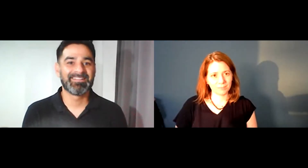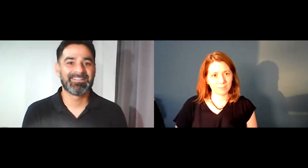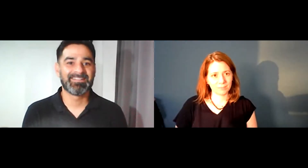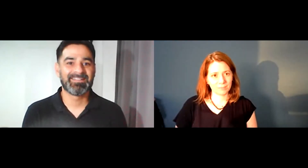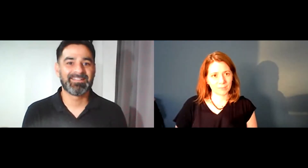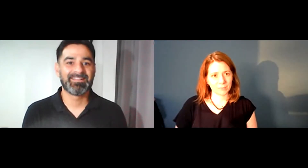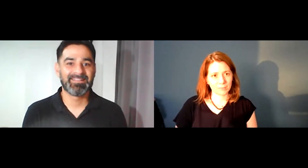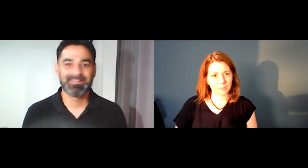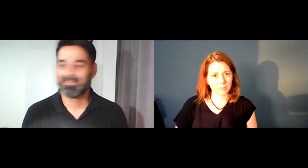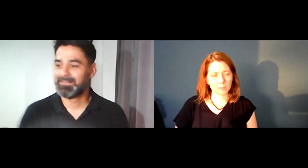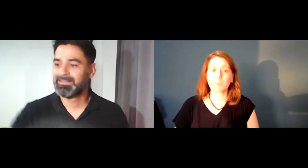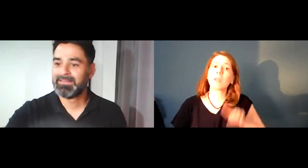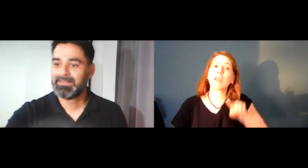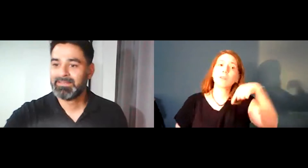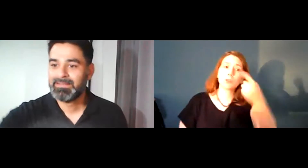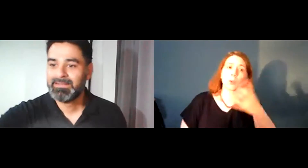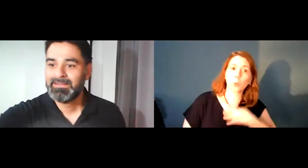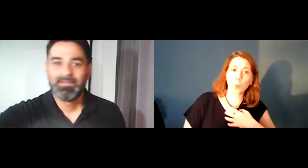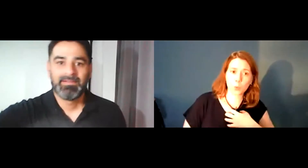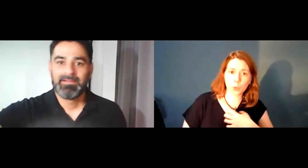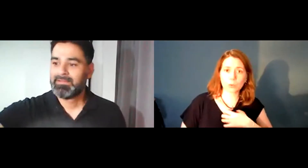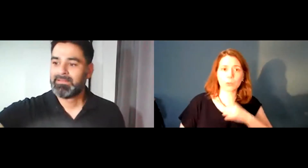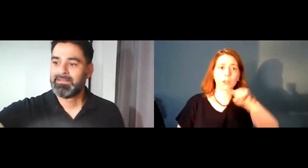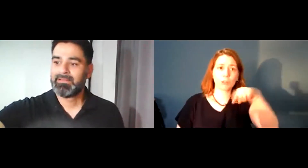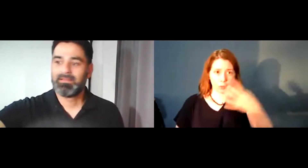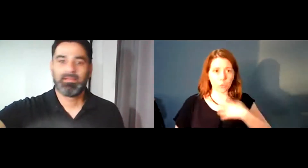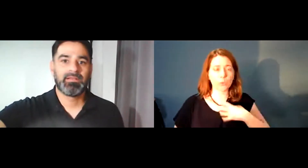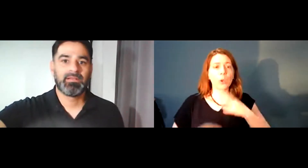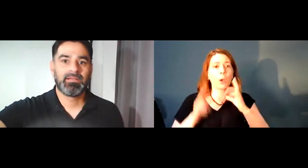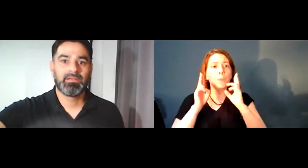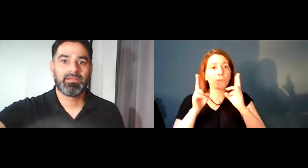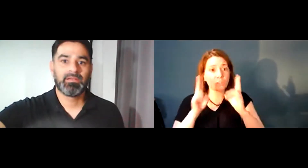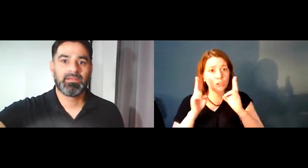los profesores se retiran del WhatsApp, pero el grupo queda abierto.